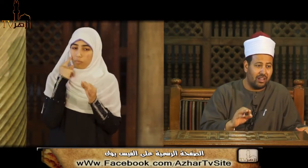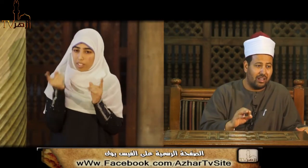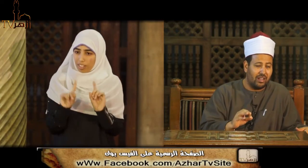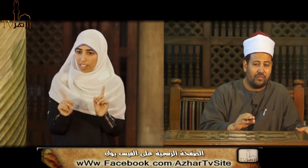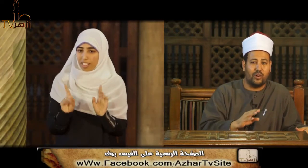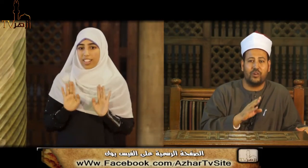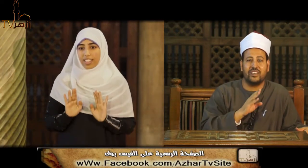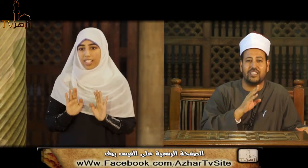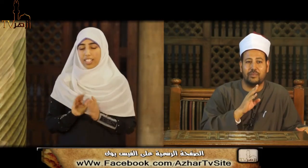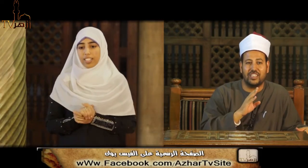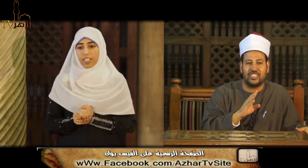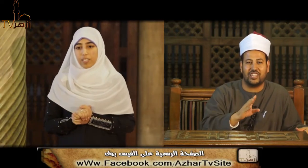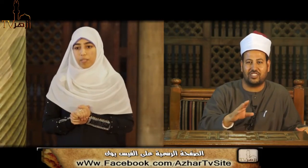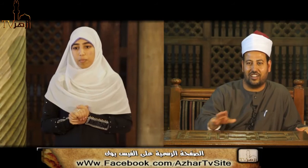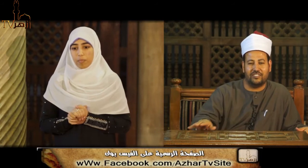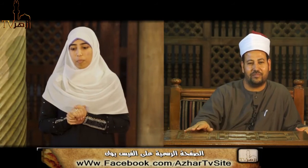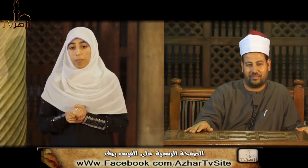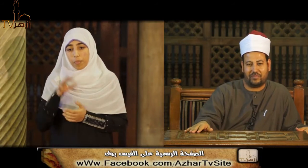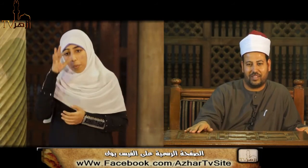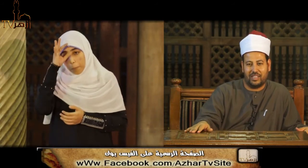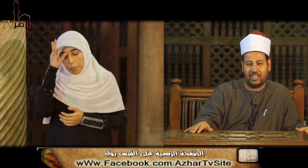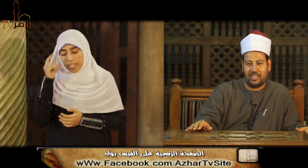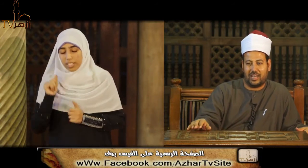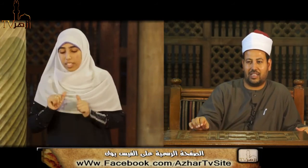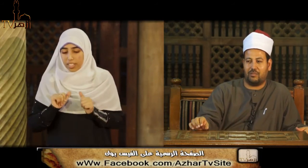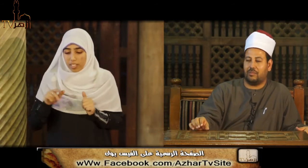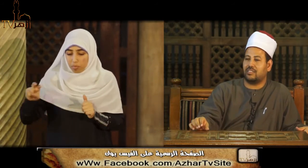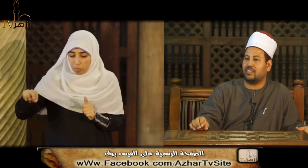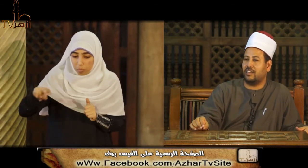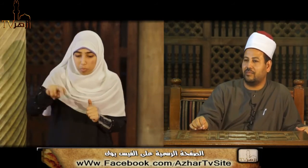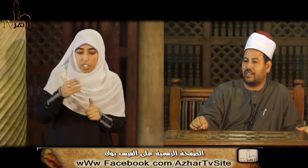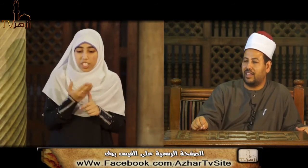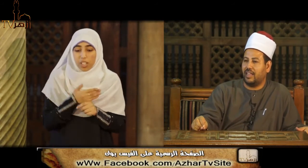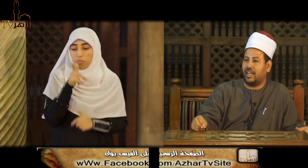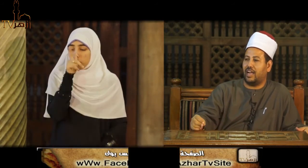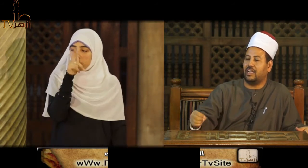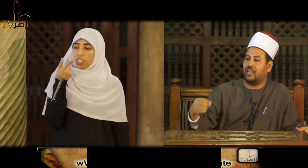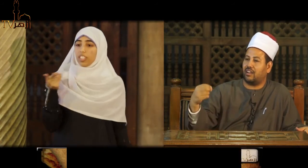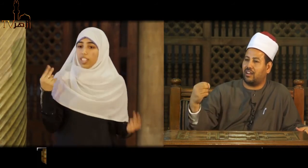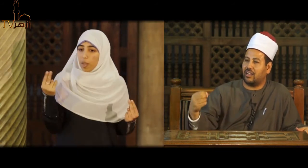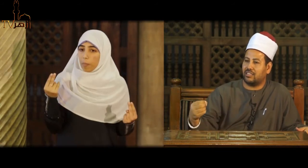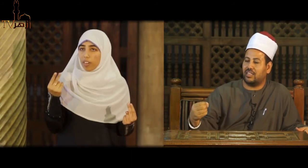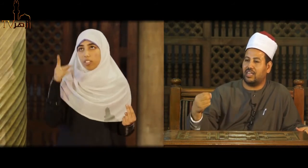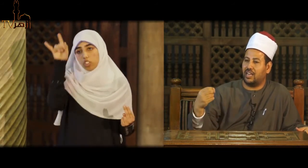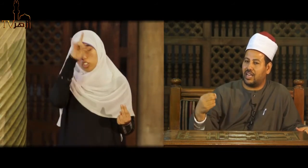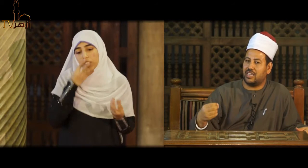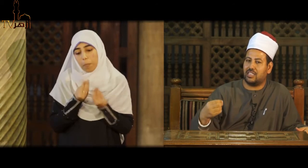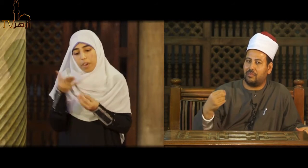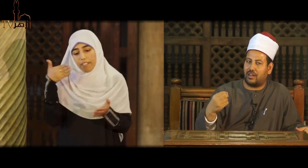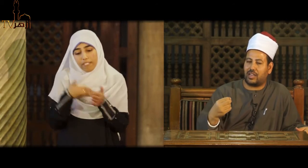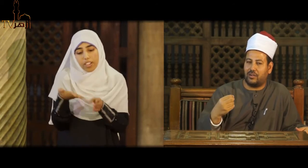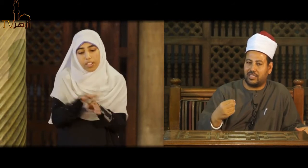ومفاخرة فهو في سبيل الشيطان. هذه نبذة بسيطة عن الإخلاص